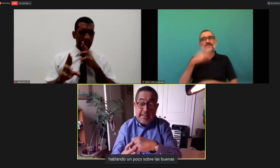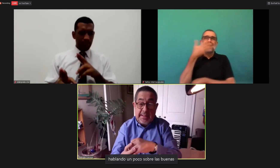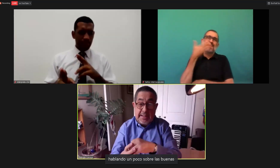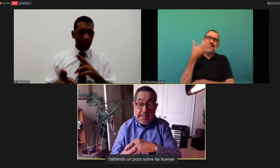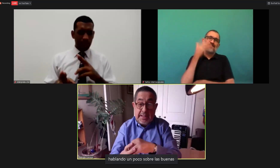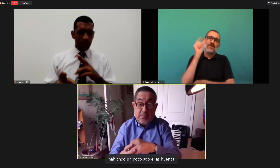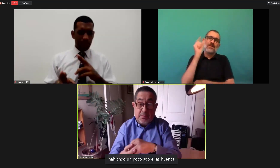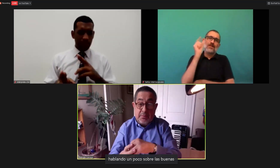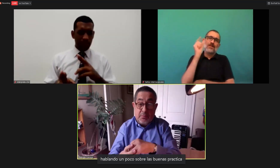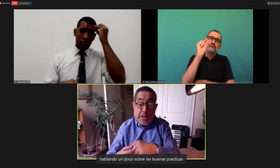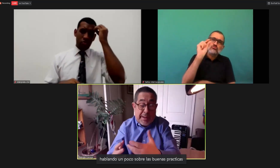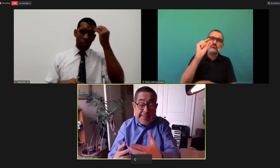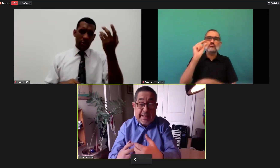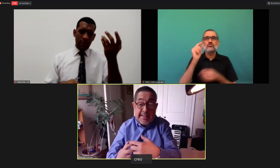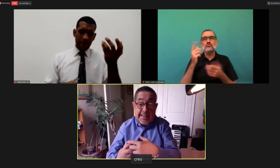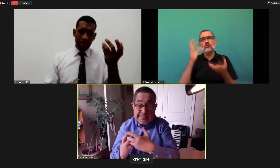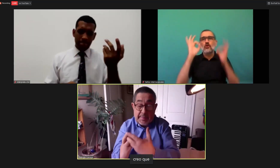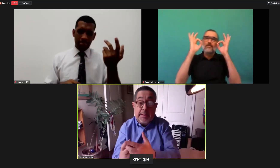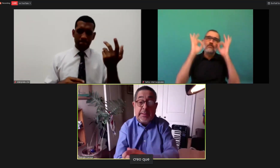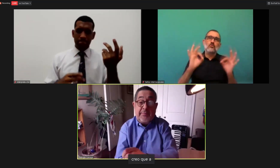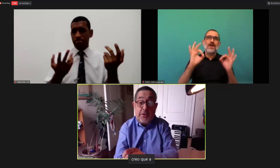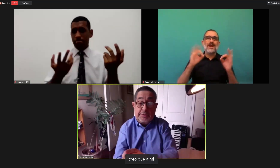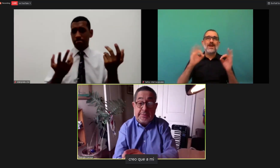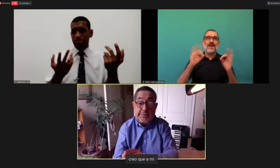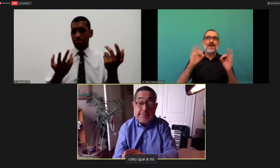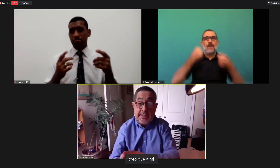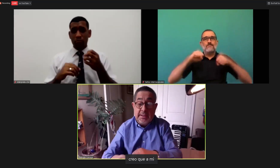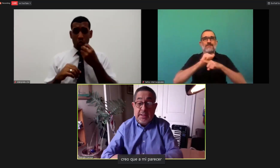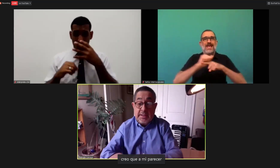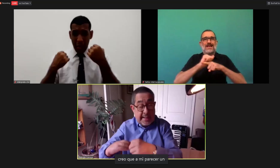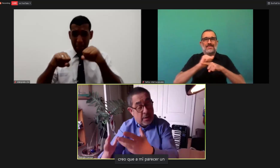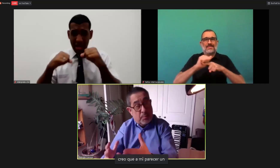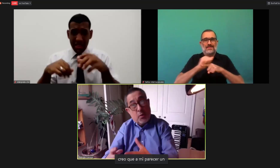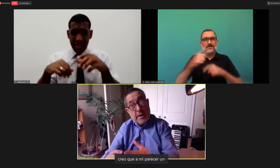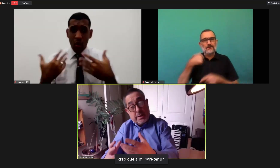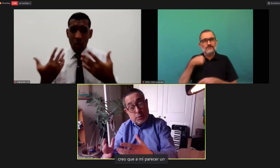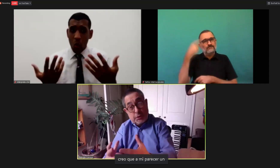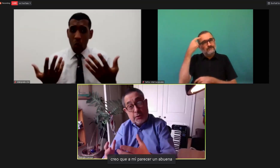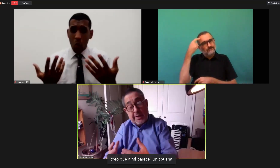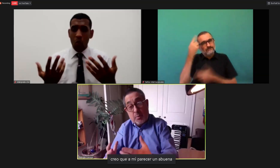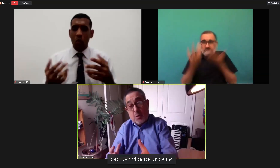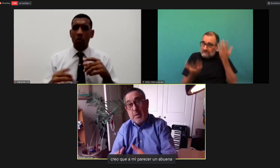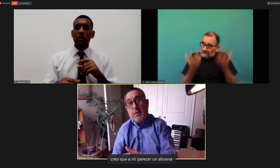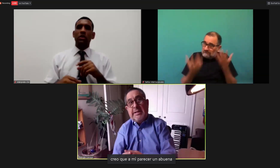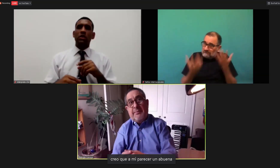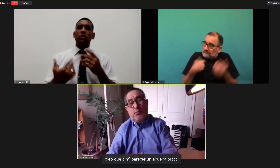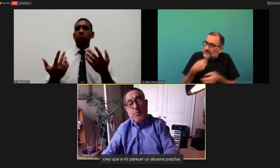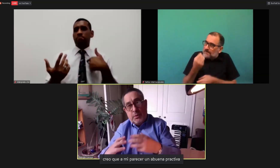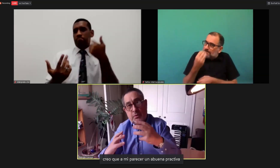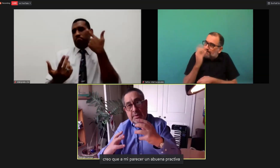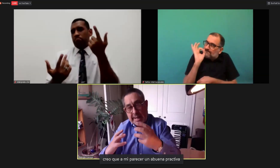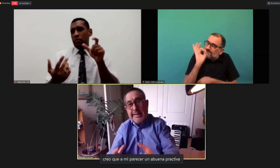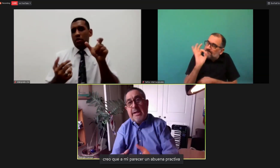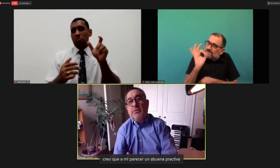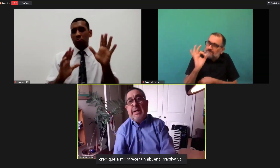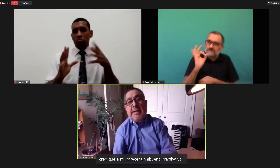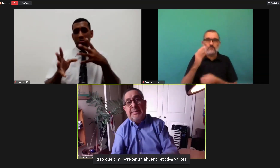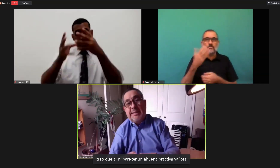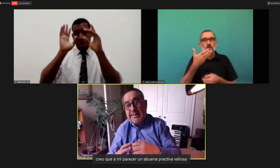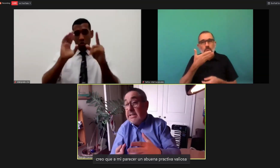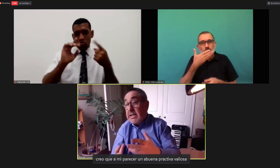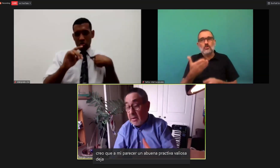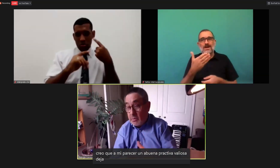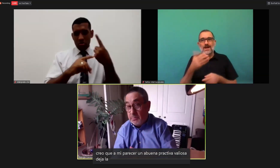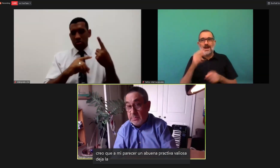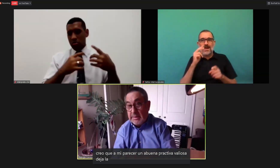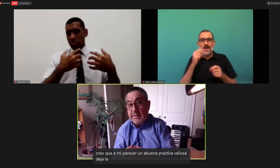parecer, una práctica que es tremendamente valiosa, que deja un poco la discusión a ver cómo lo podemos hacer a futuro, pero hay que considerarla, es